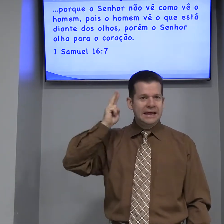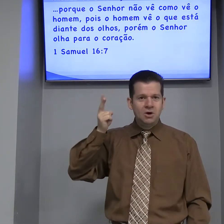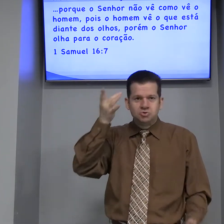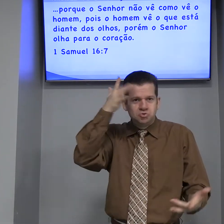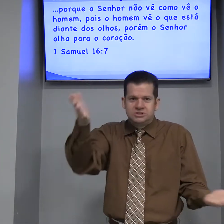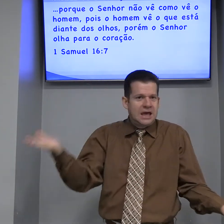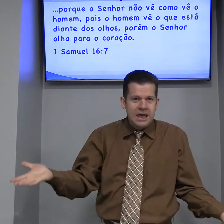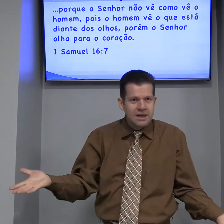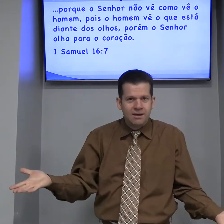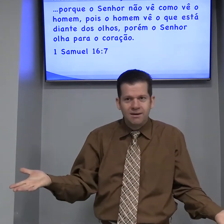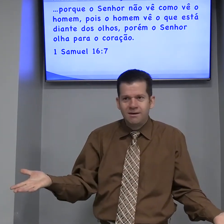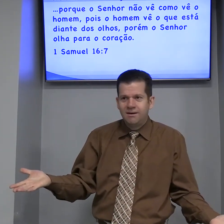Mateus, não sei.